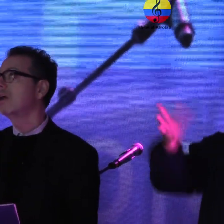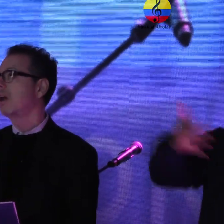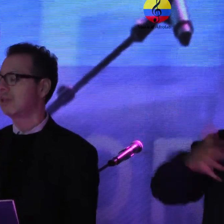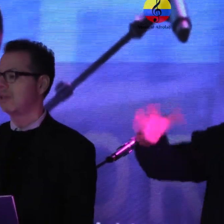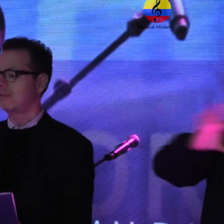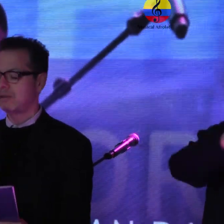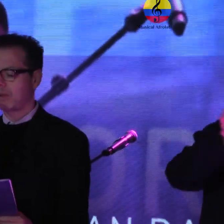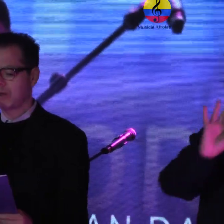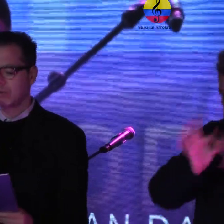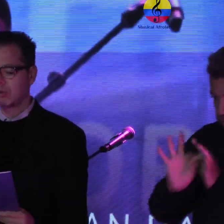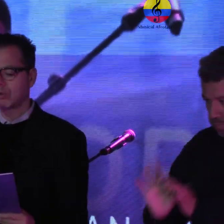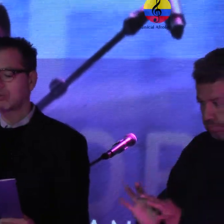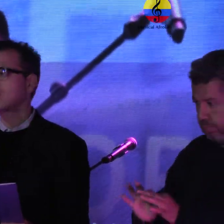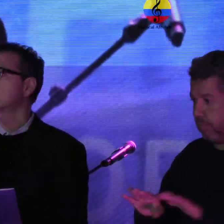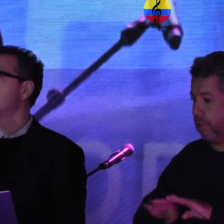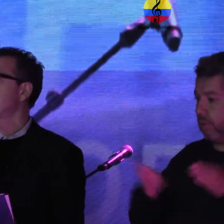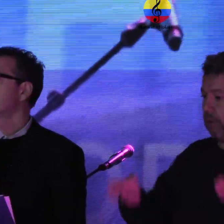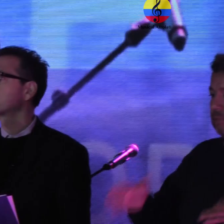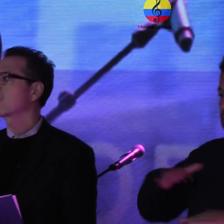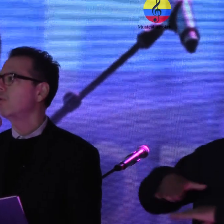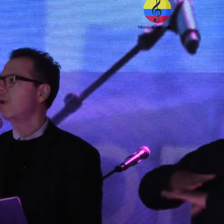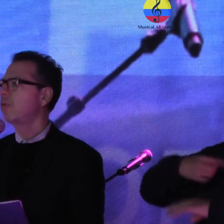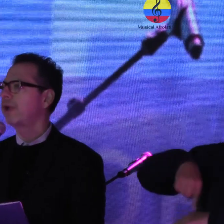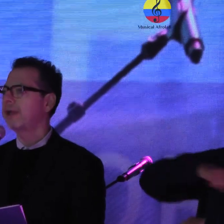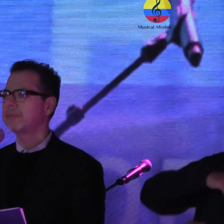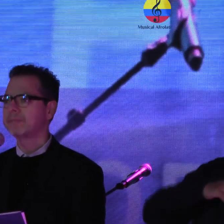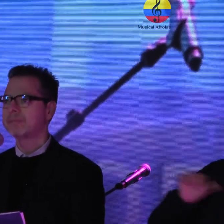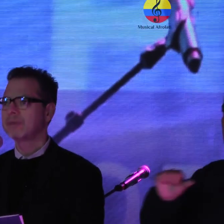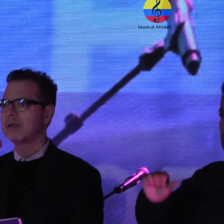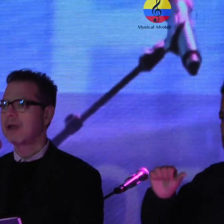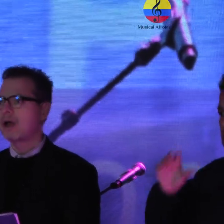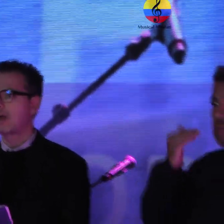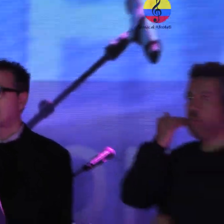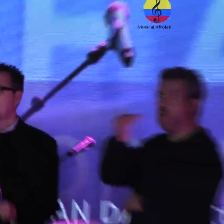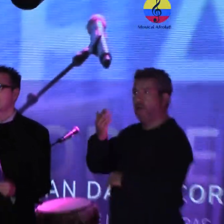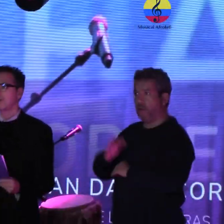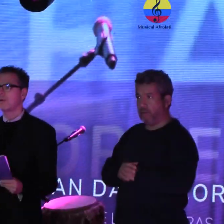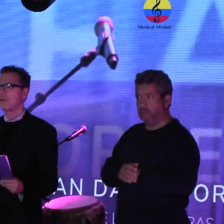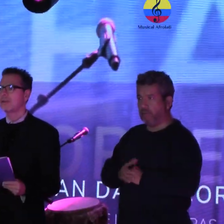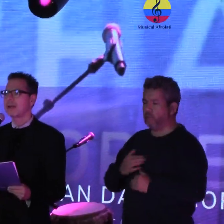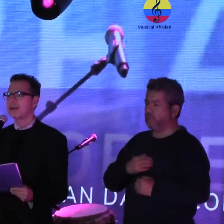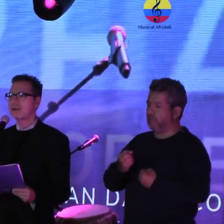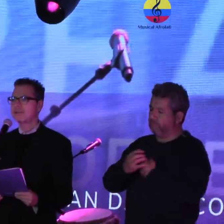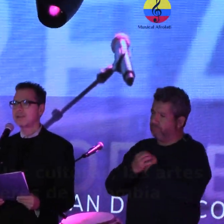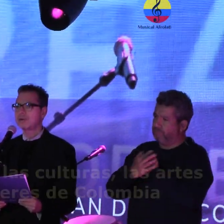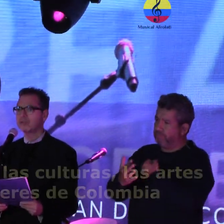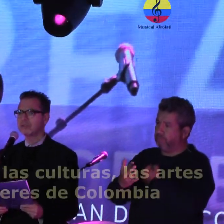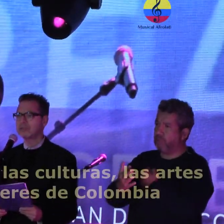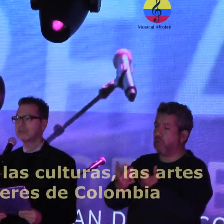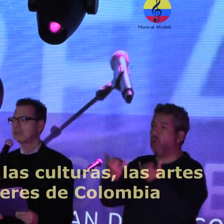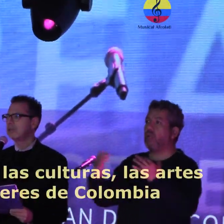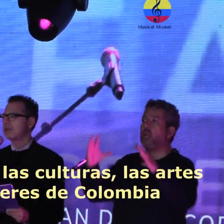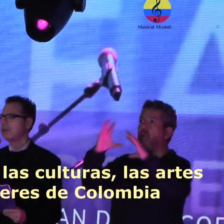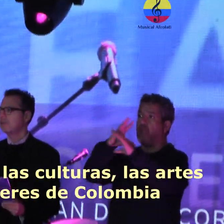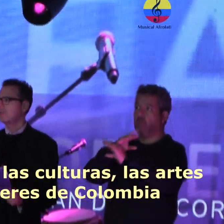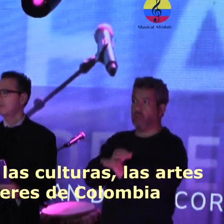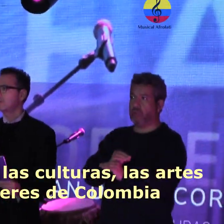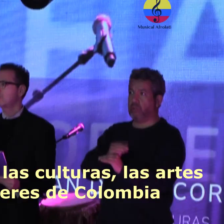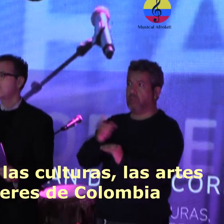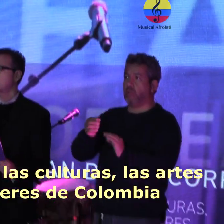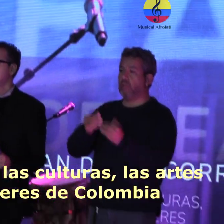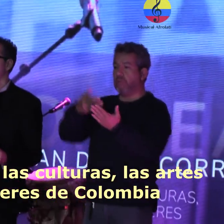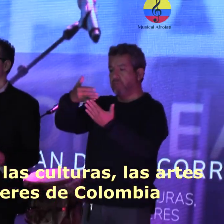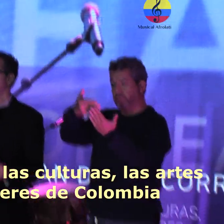juntos. Aquí encima de nosotros, una mujer a quien quiero dedicarle esta noche